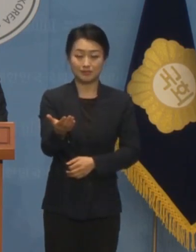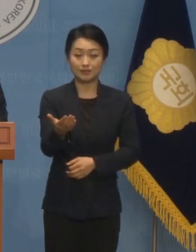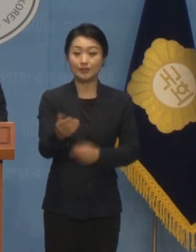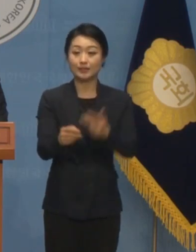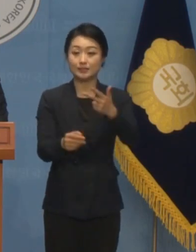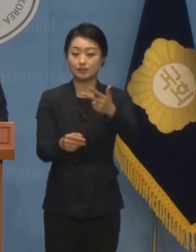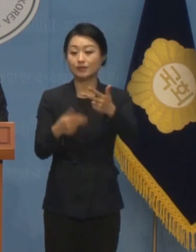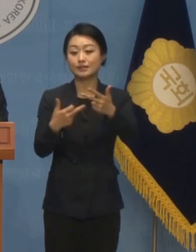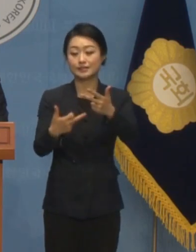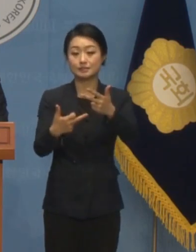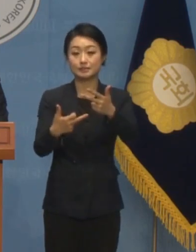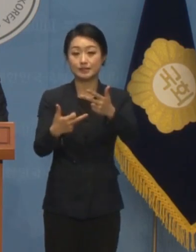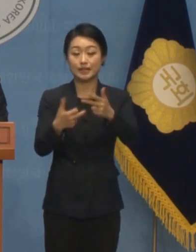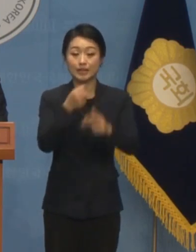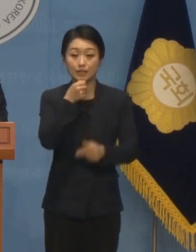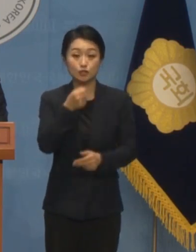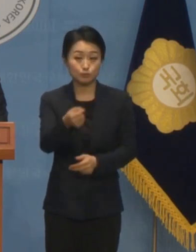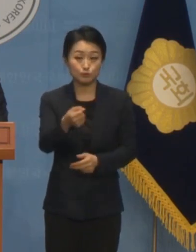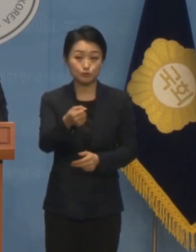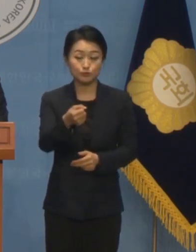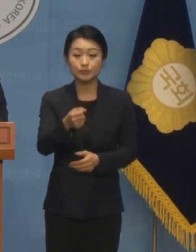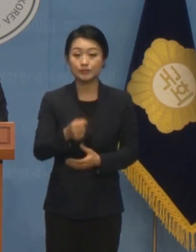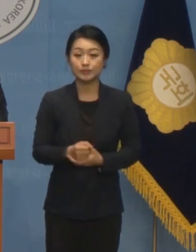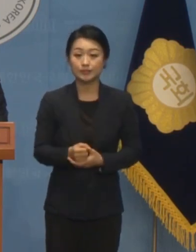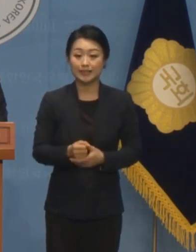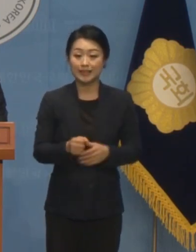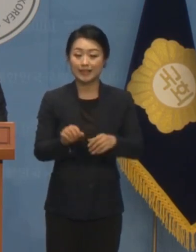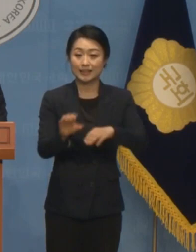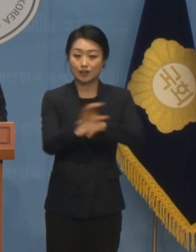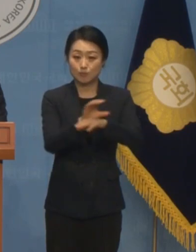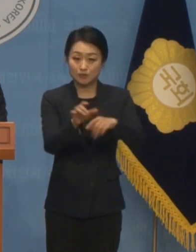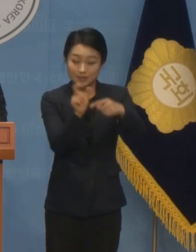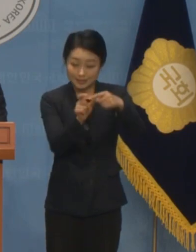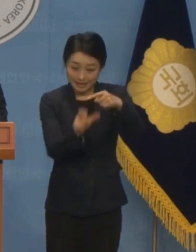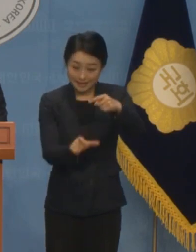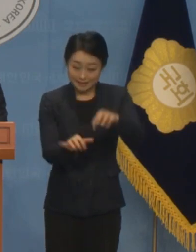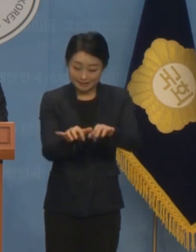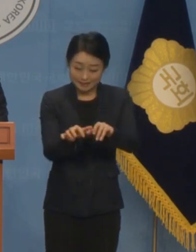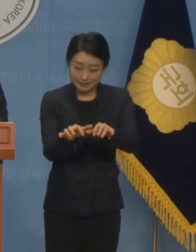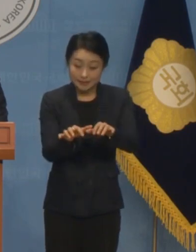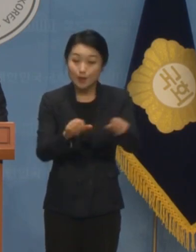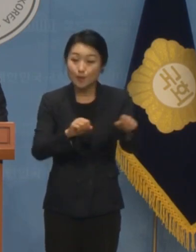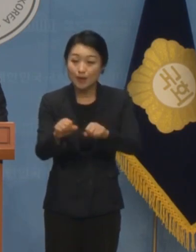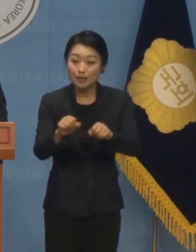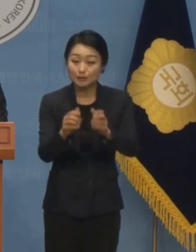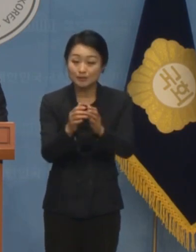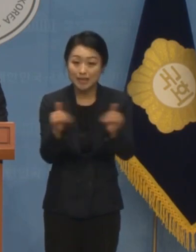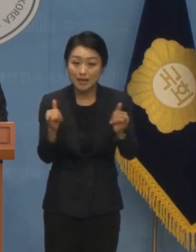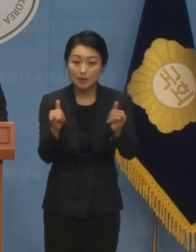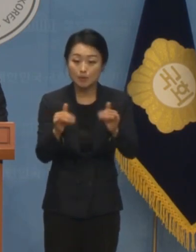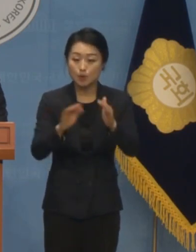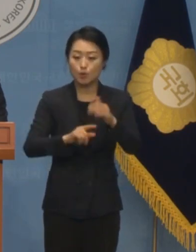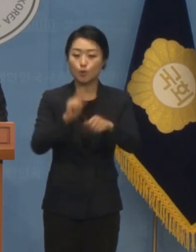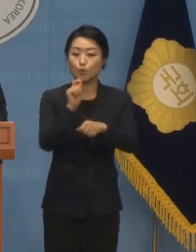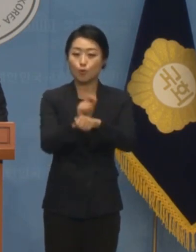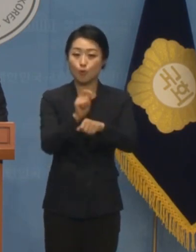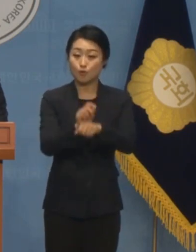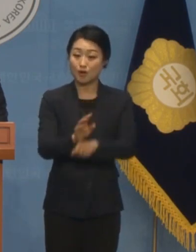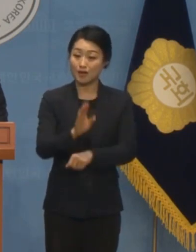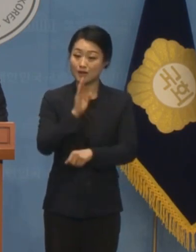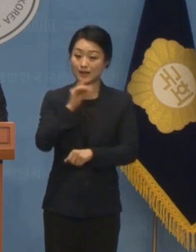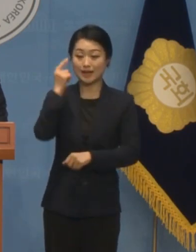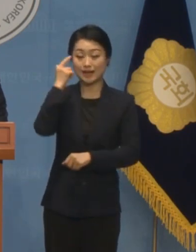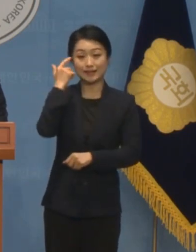7월 12일 언론 인터뷰에서 댓글팀에서 활동했던 사람들이 현직